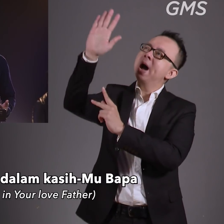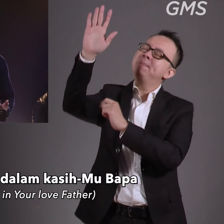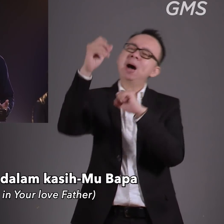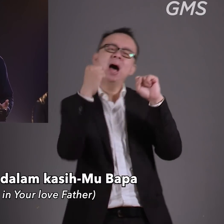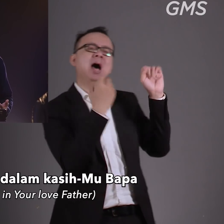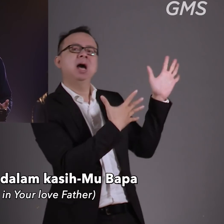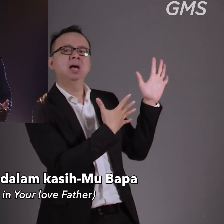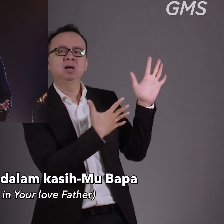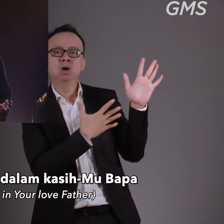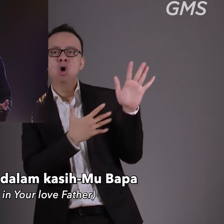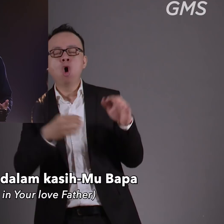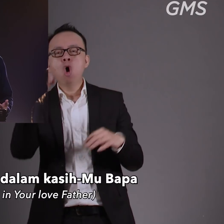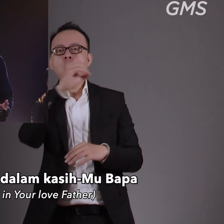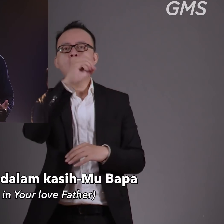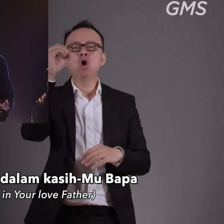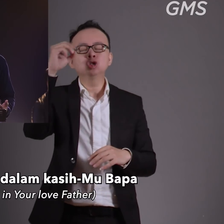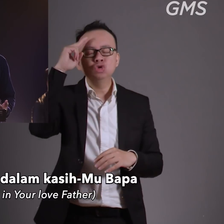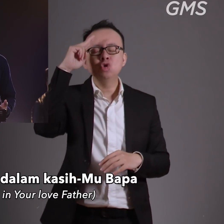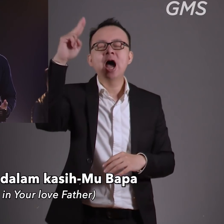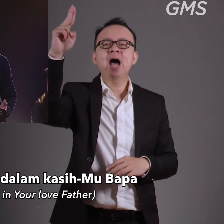kasih-Mu Bapa. Oh